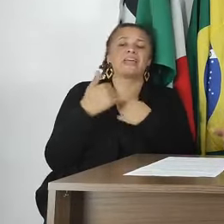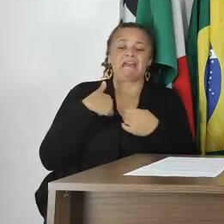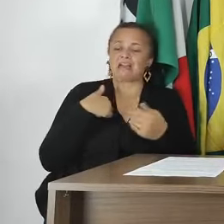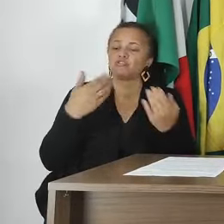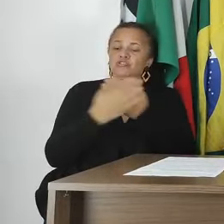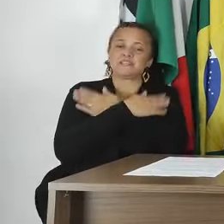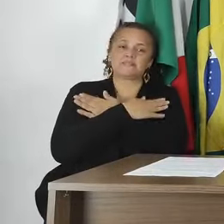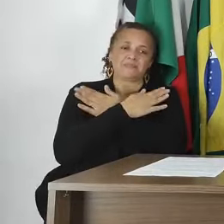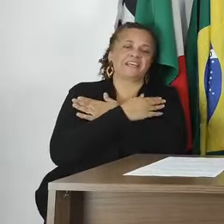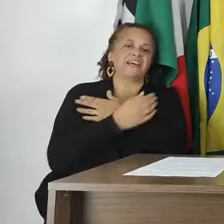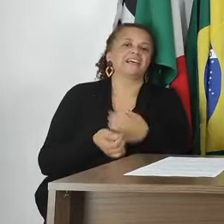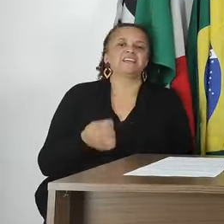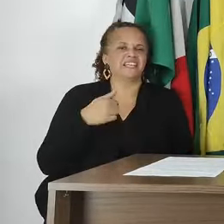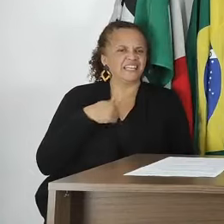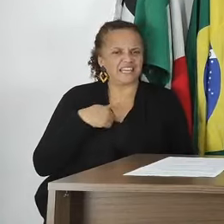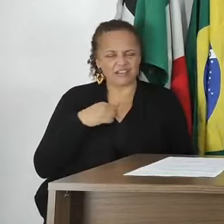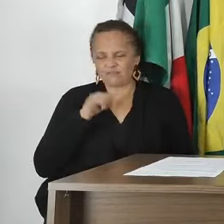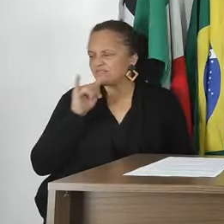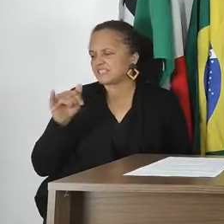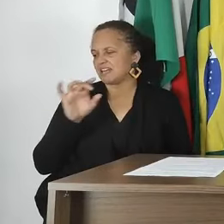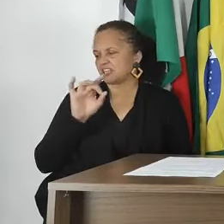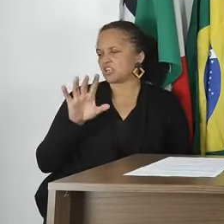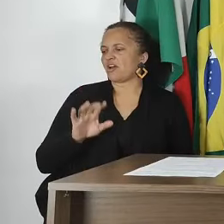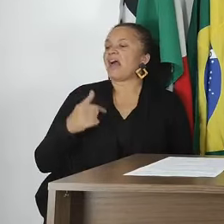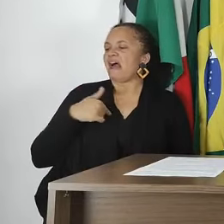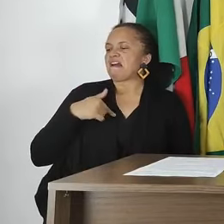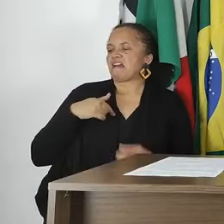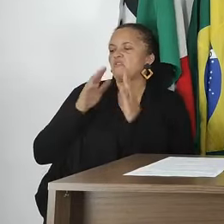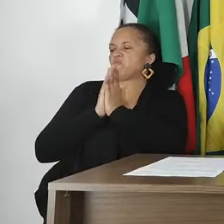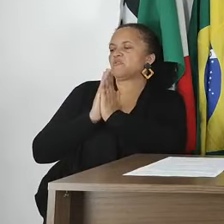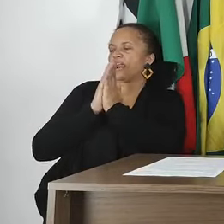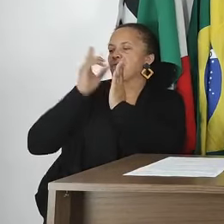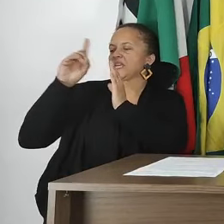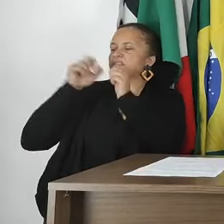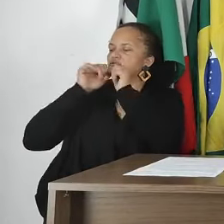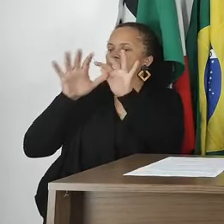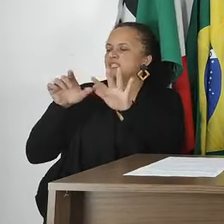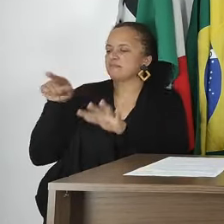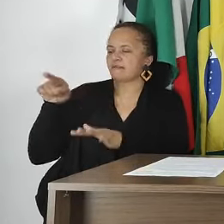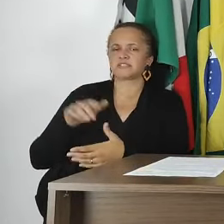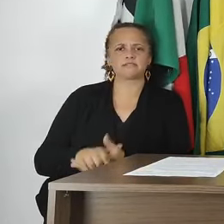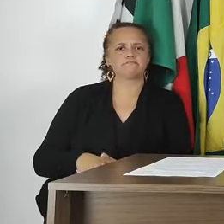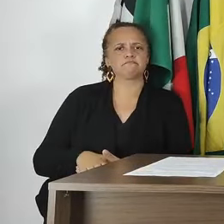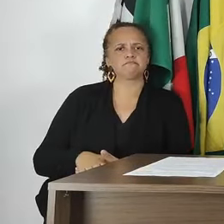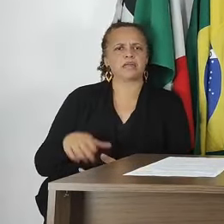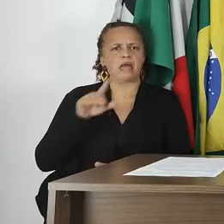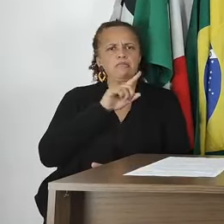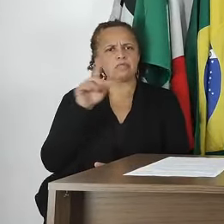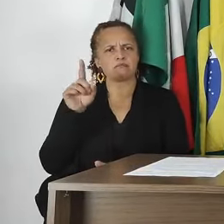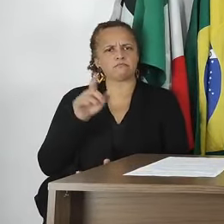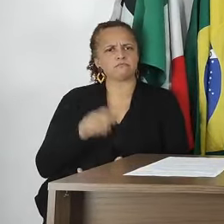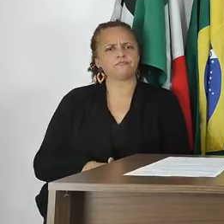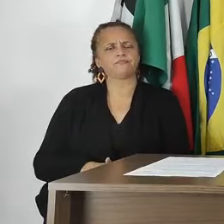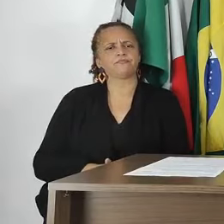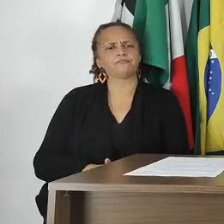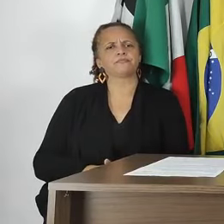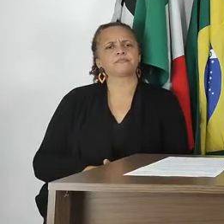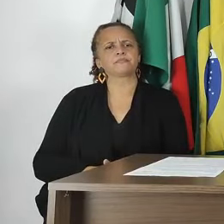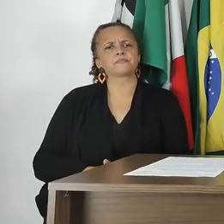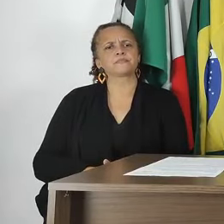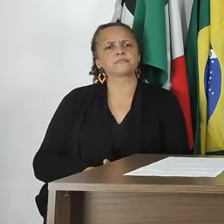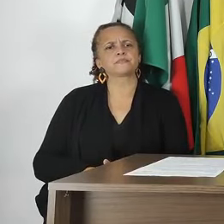chegar para você, vou orar por você, vou orar para Deus te abençoar com uma cesta básica. Claro que não. Nós temos que chegar para